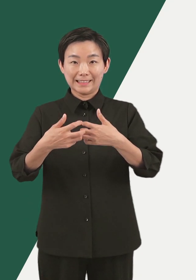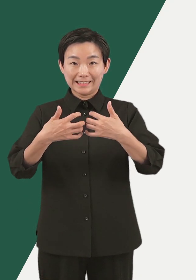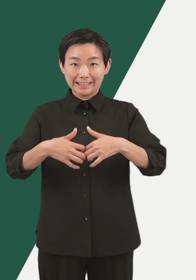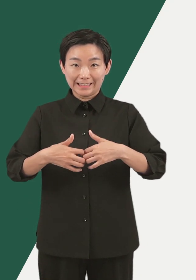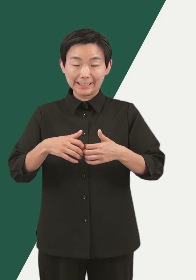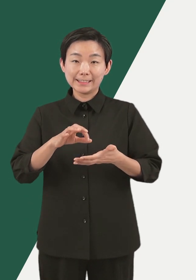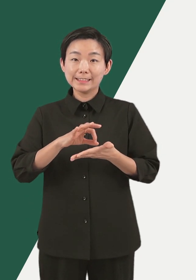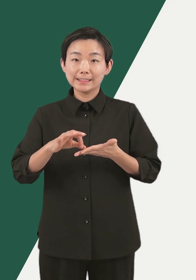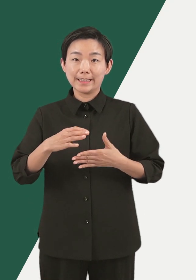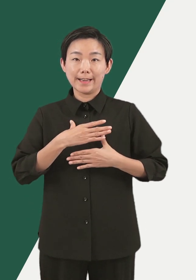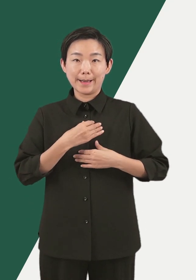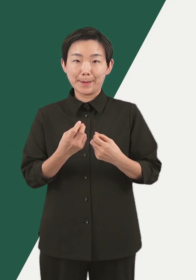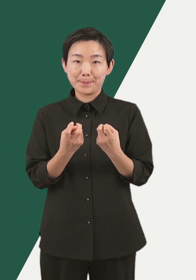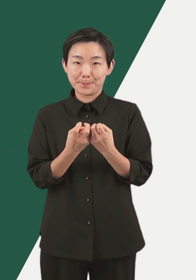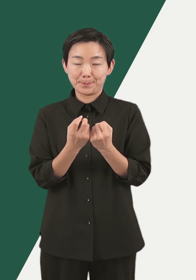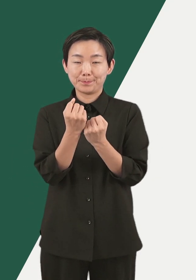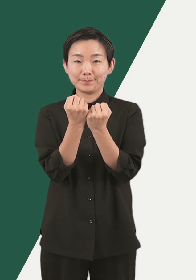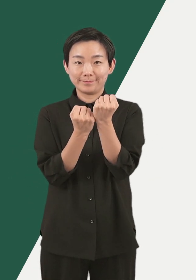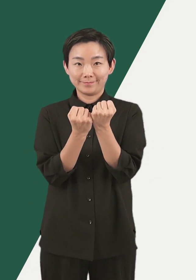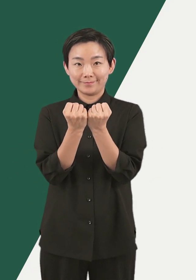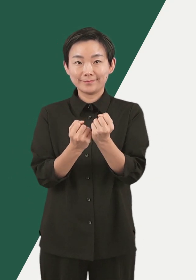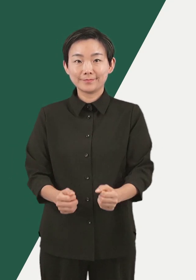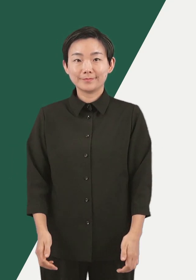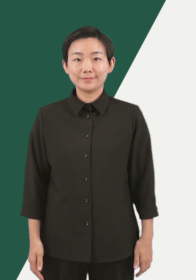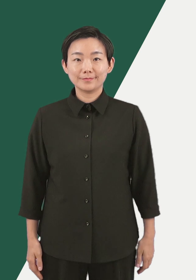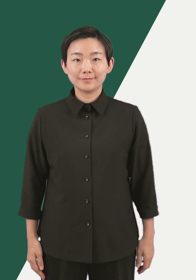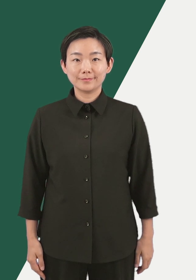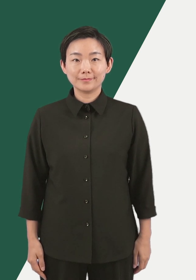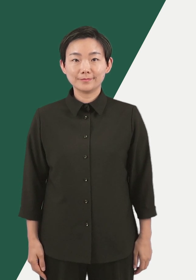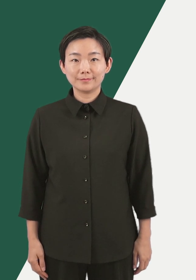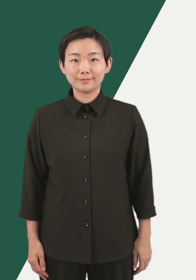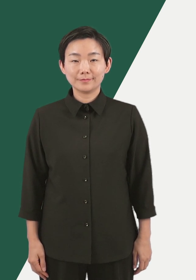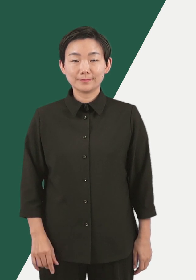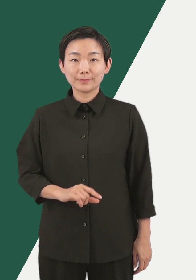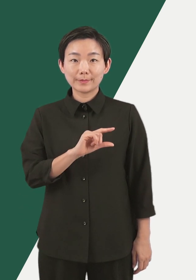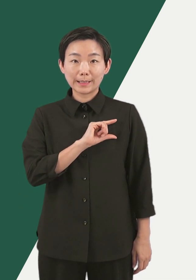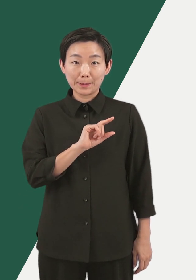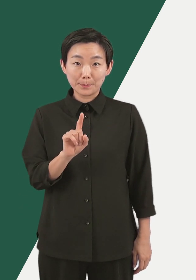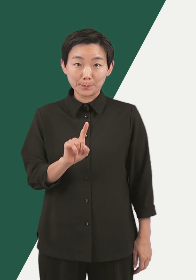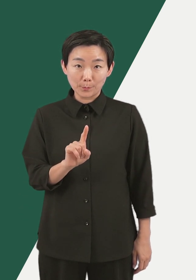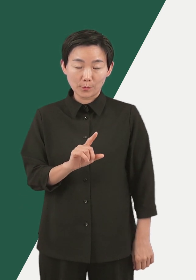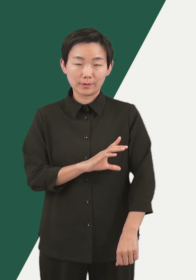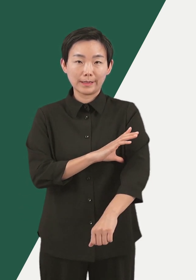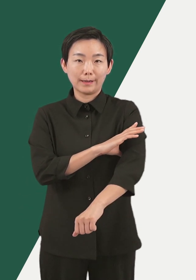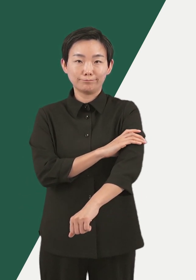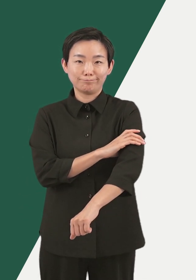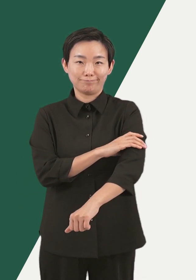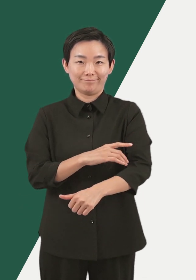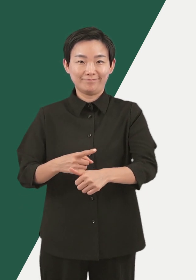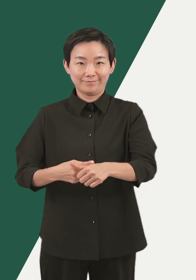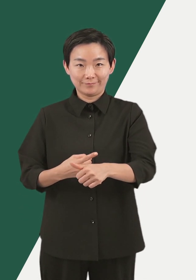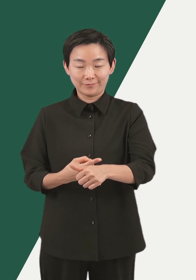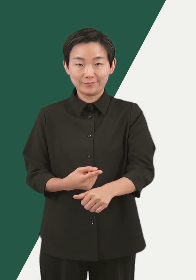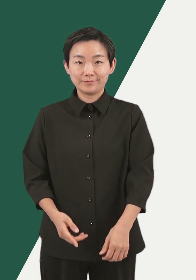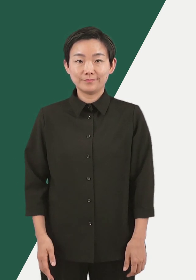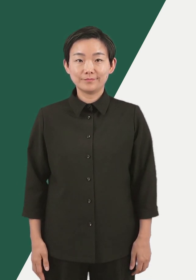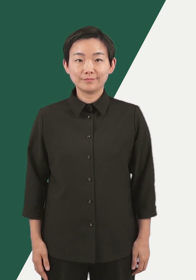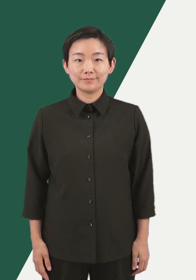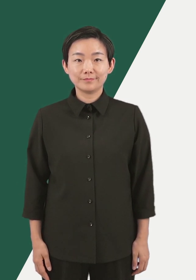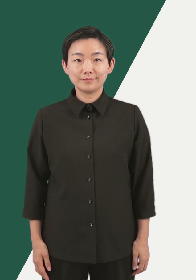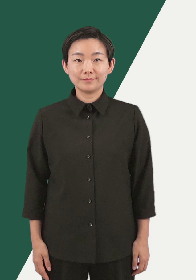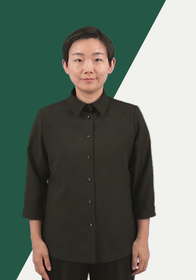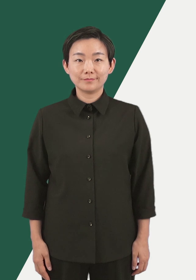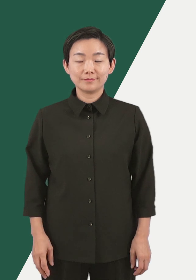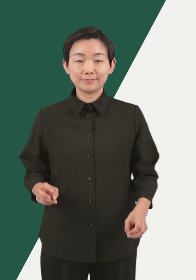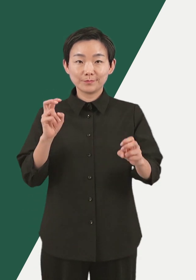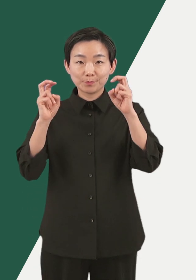장애인 의료기기 안전사용 정보. 본 제품은 의료기기입니다. 품목명 자동전자혈압계,